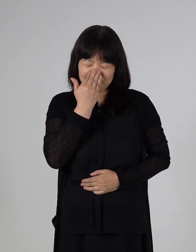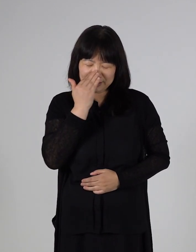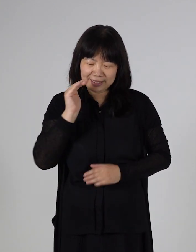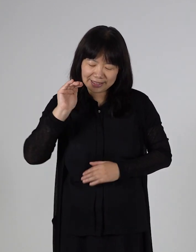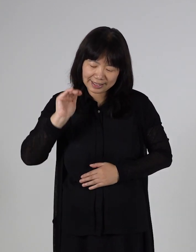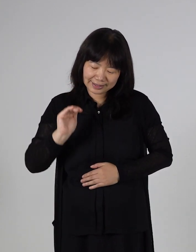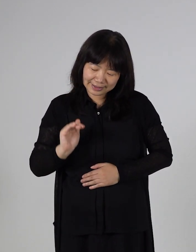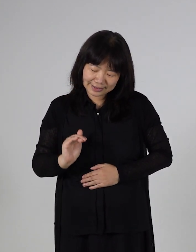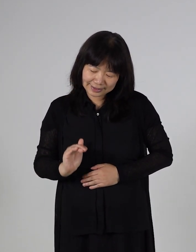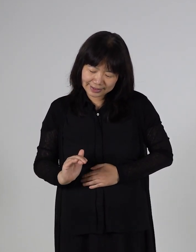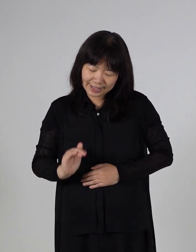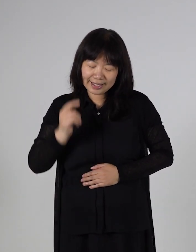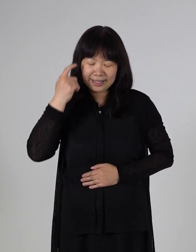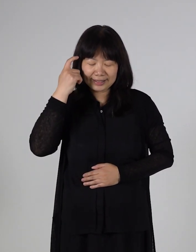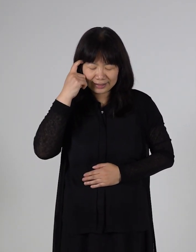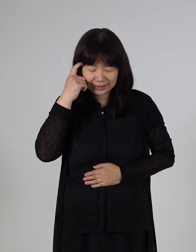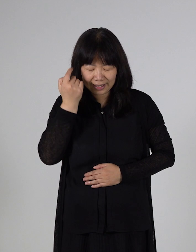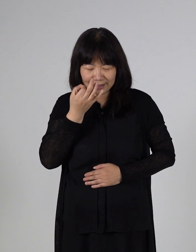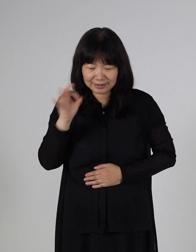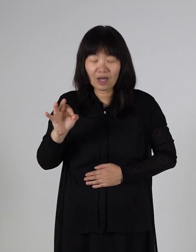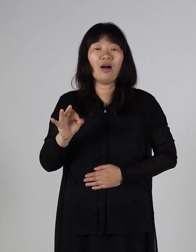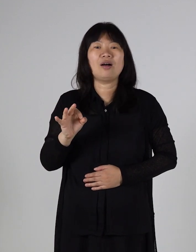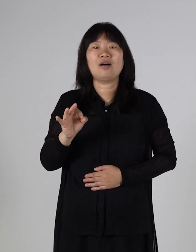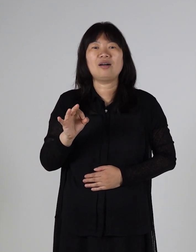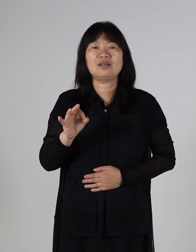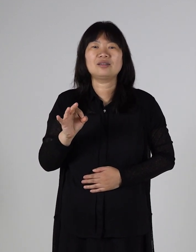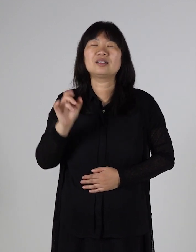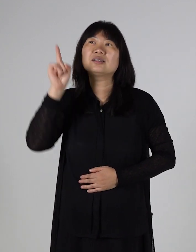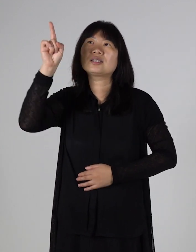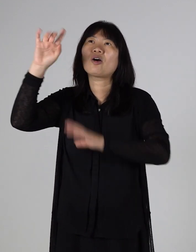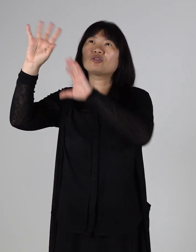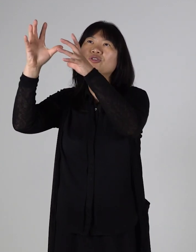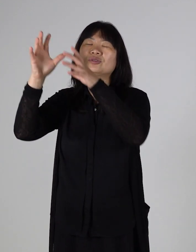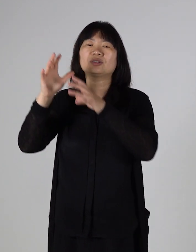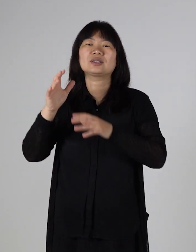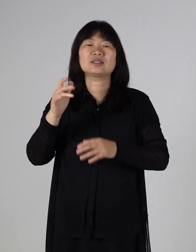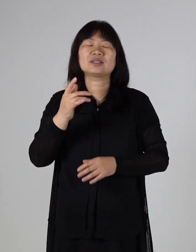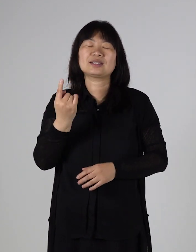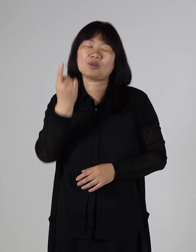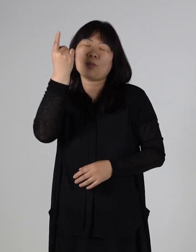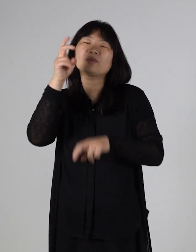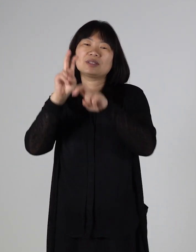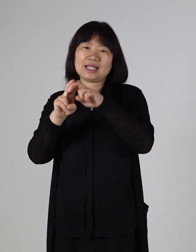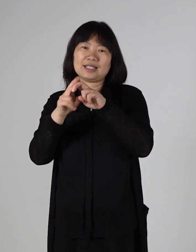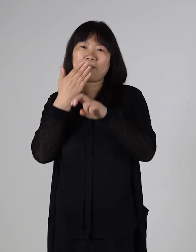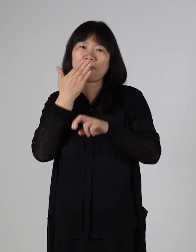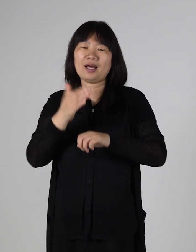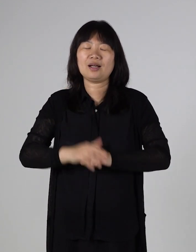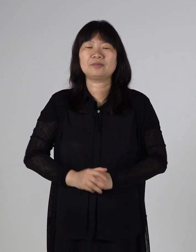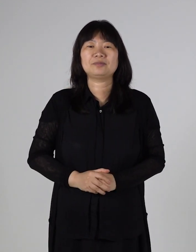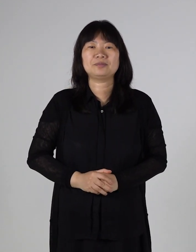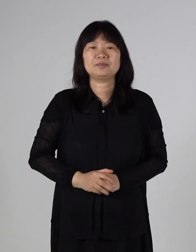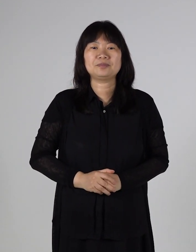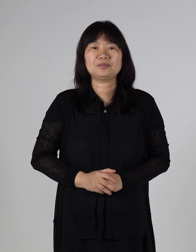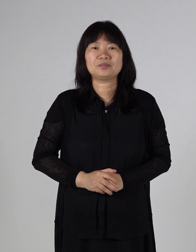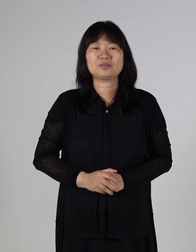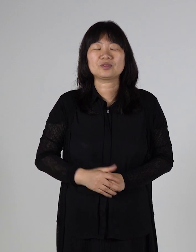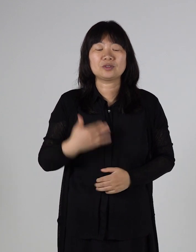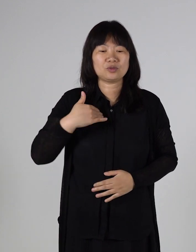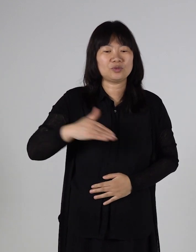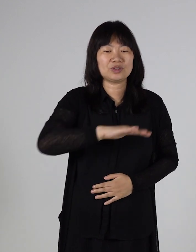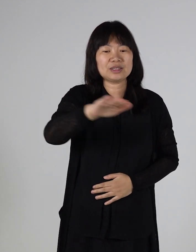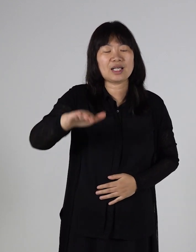사람이 천국의 큰 자니라. 이렇게 설명을 해요. 여기 낮춘다는 말을